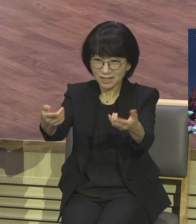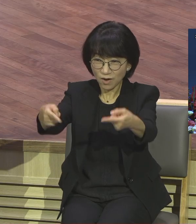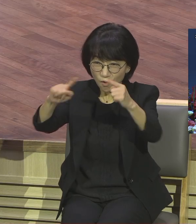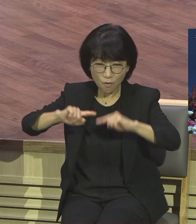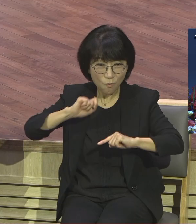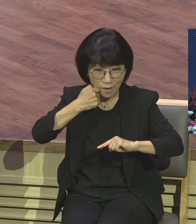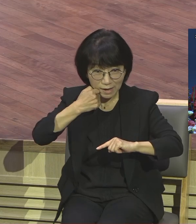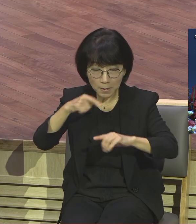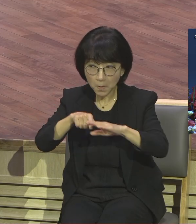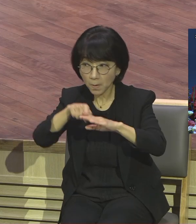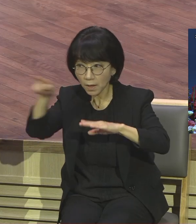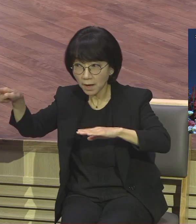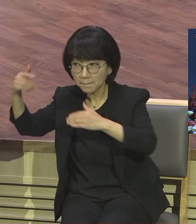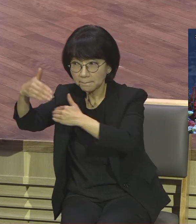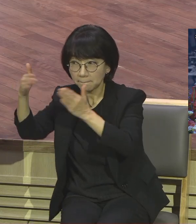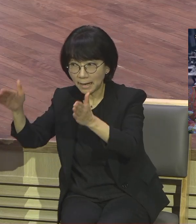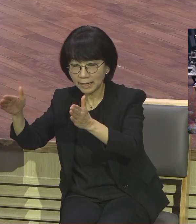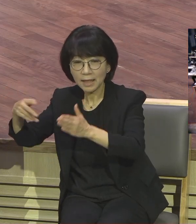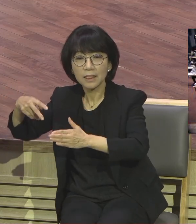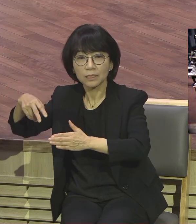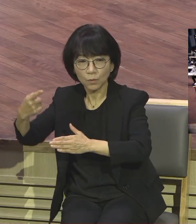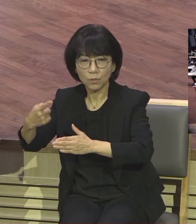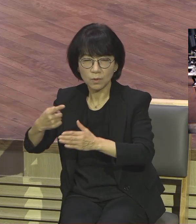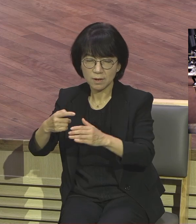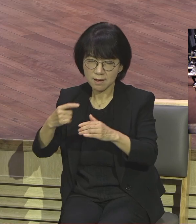중심이 갈급하면 갑절 은혜 주신다니까요.